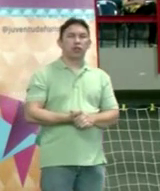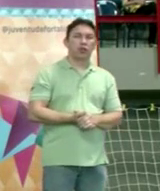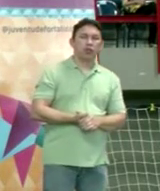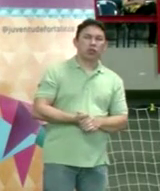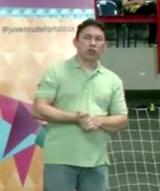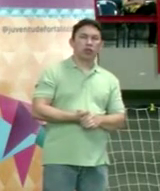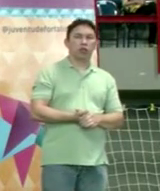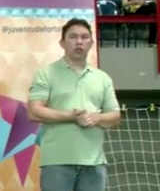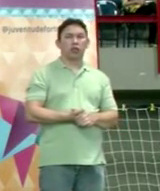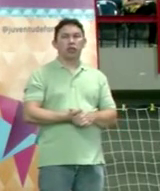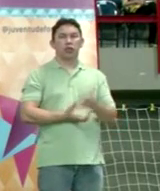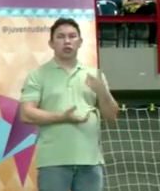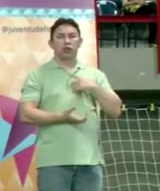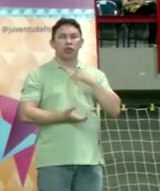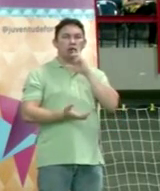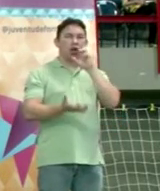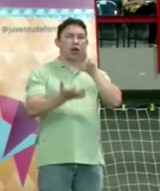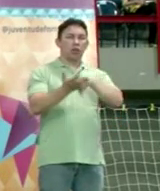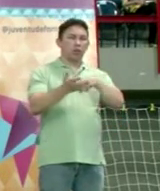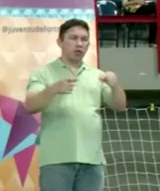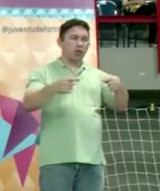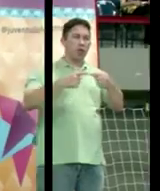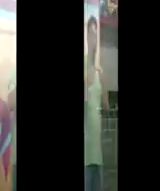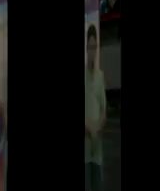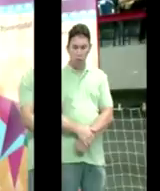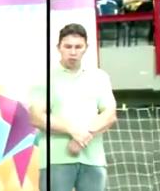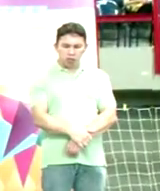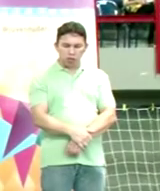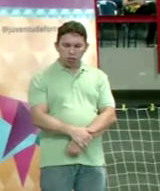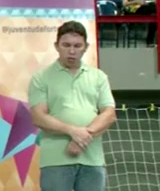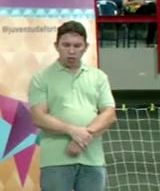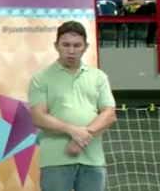Então marcou aí comigo a letra D.